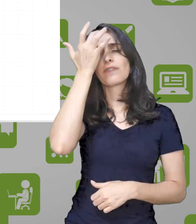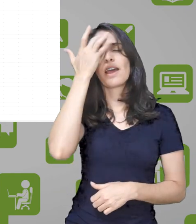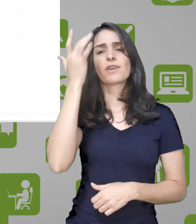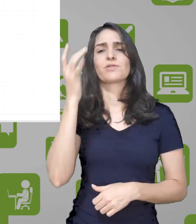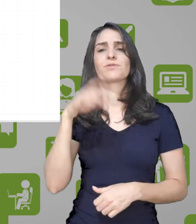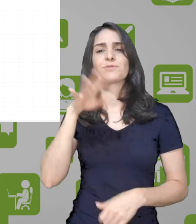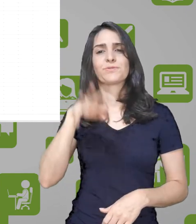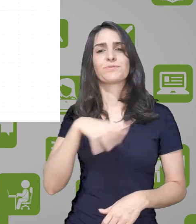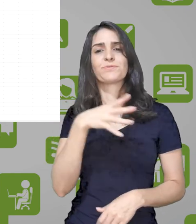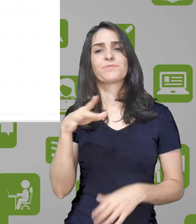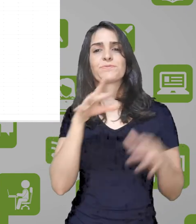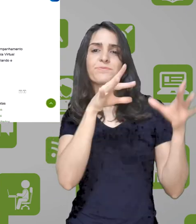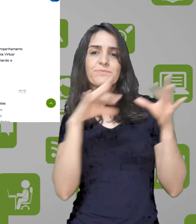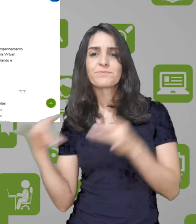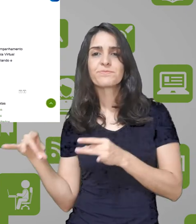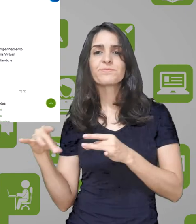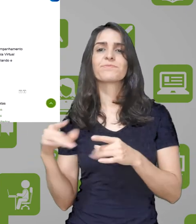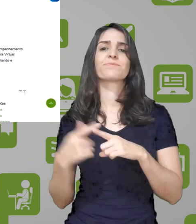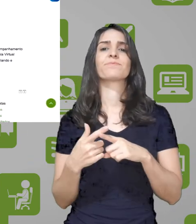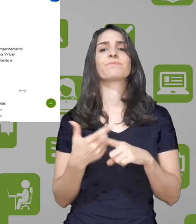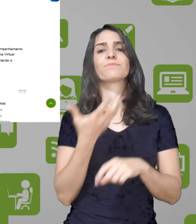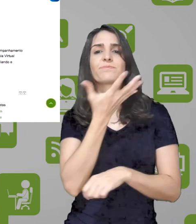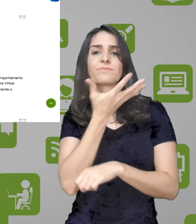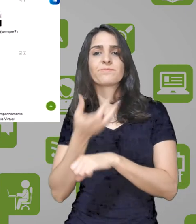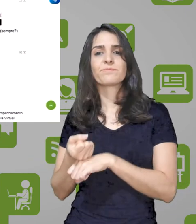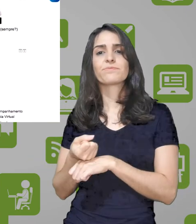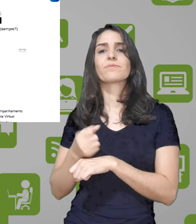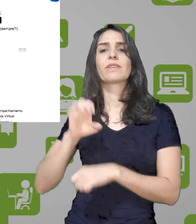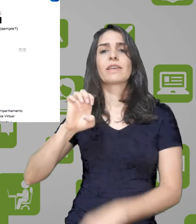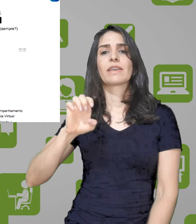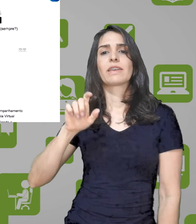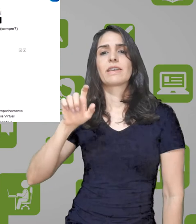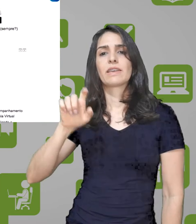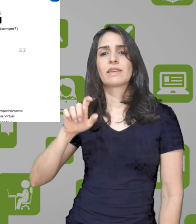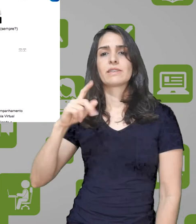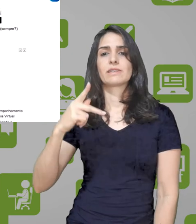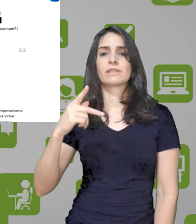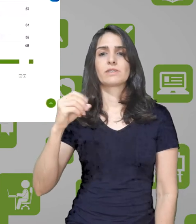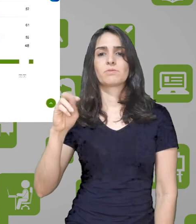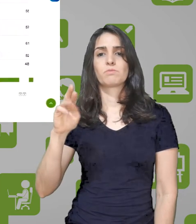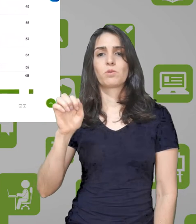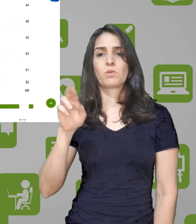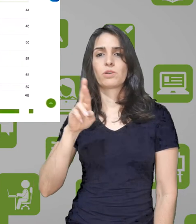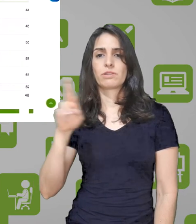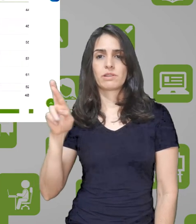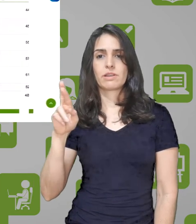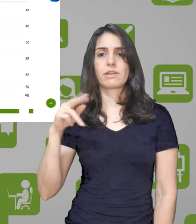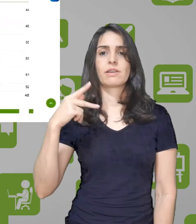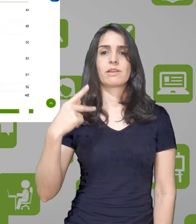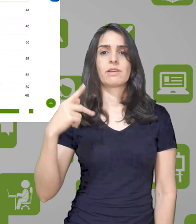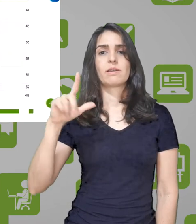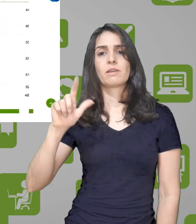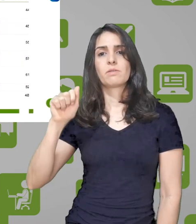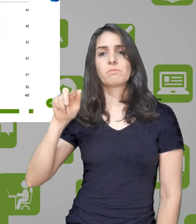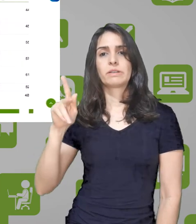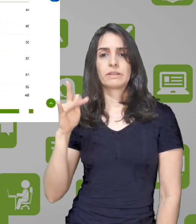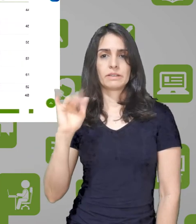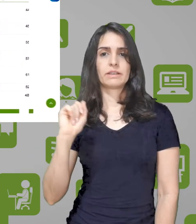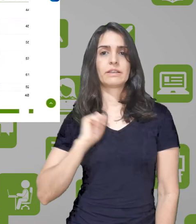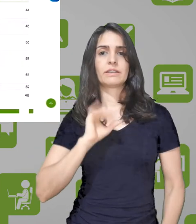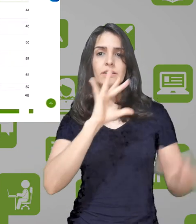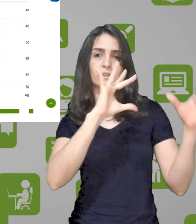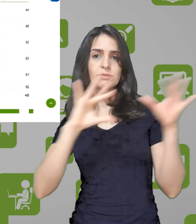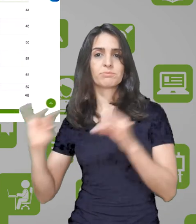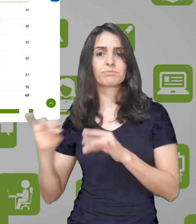prático mesmo é esse procedimento de exportar a planilha uma outra possibilidade aqui